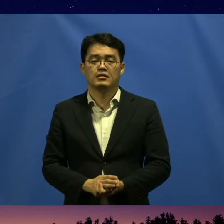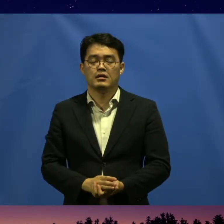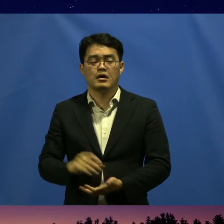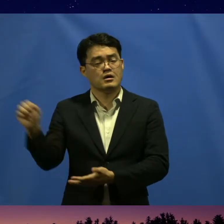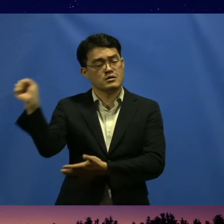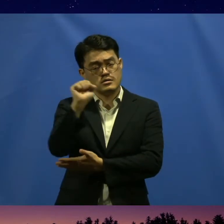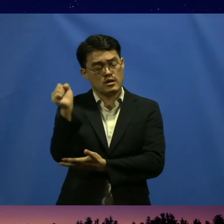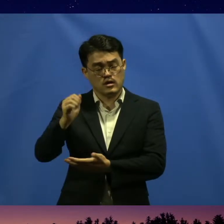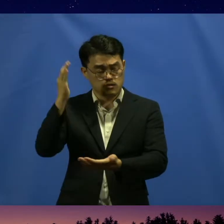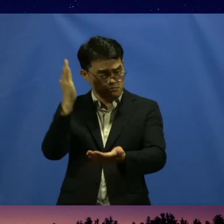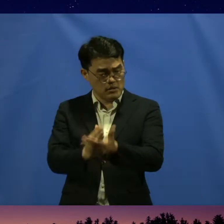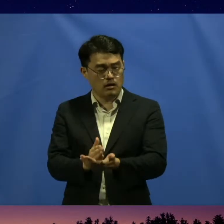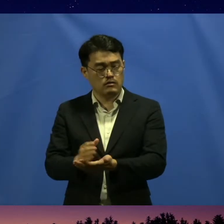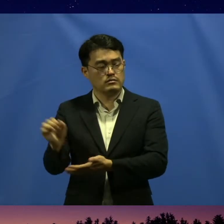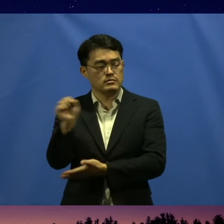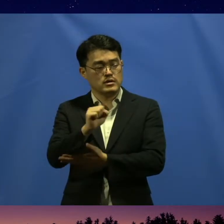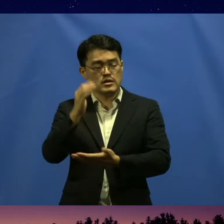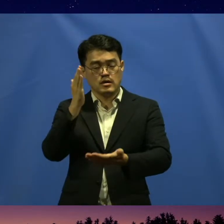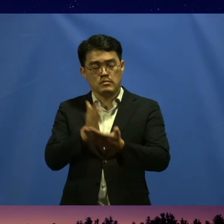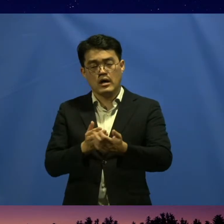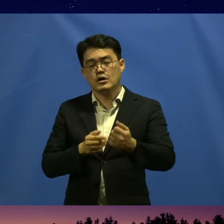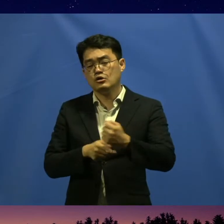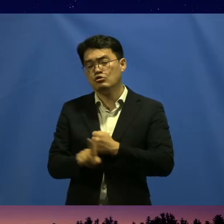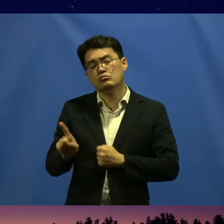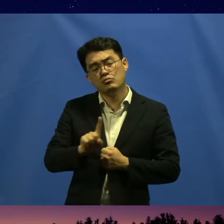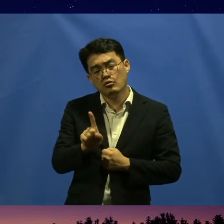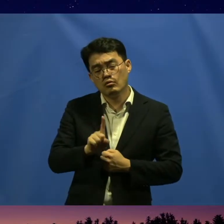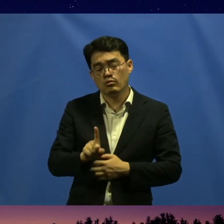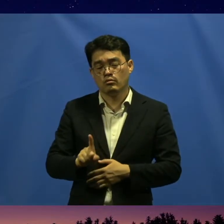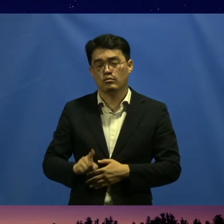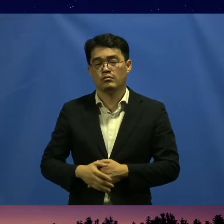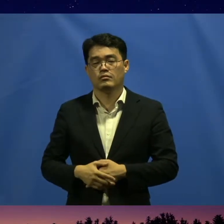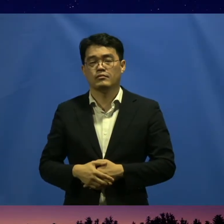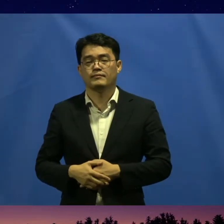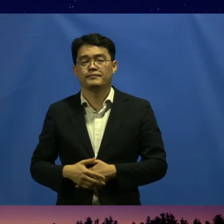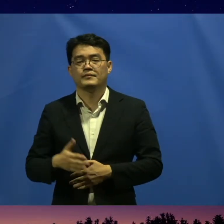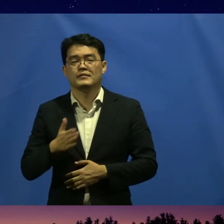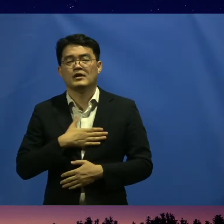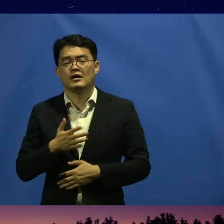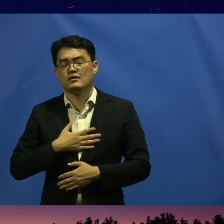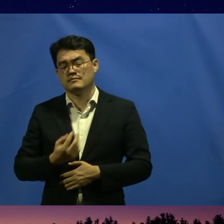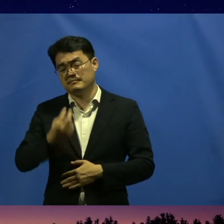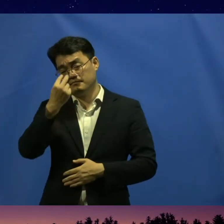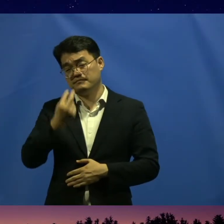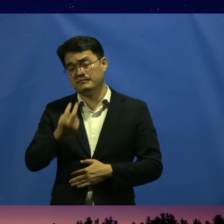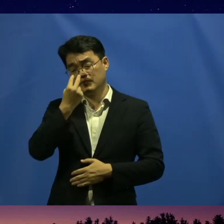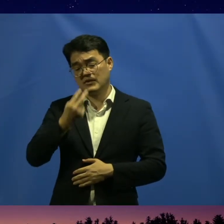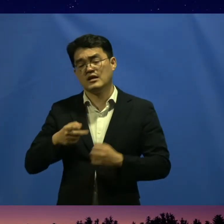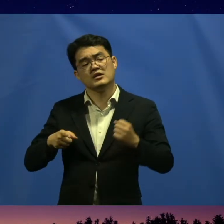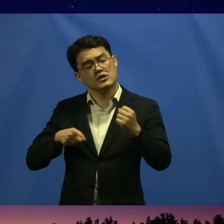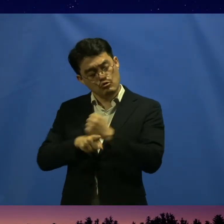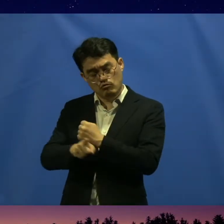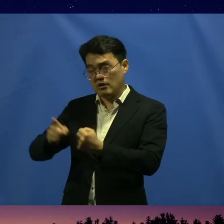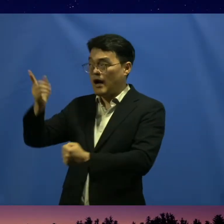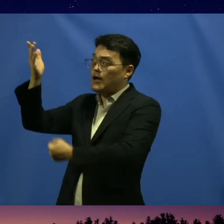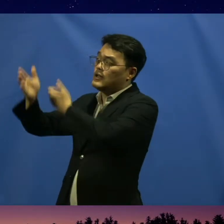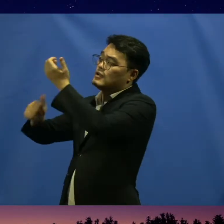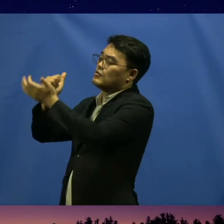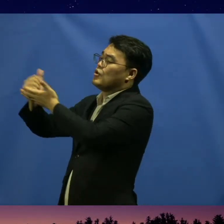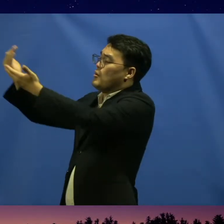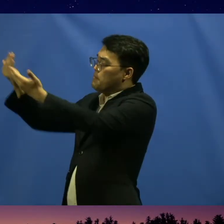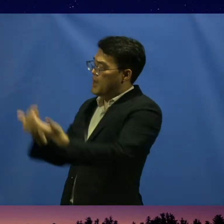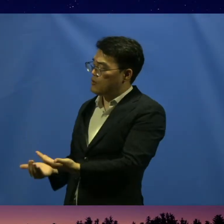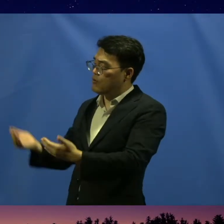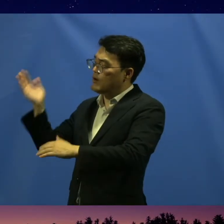흔들리지 않을 수 있는 이유는 여러분, 누가 천만이 달려들어도 내가 살아야 될 이유를 하나님께로부터 받은 사람,